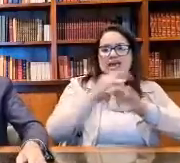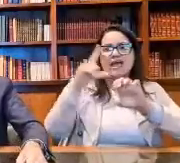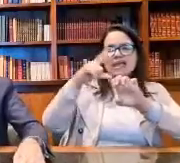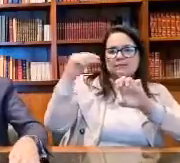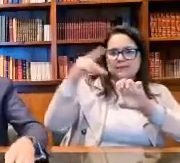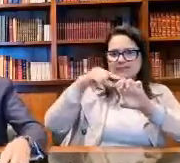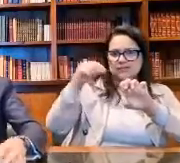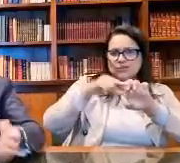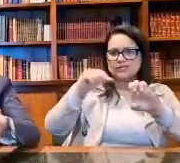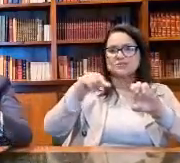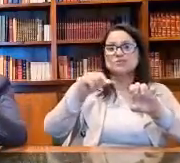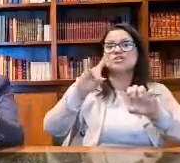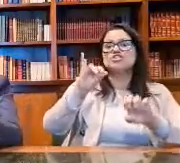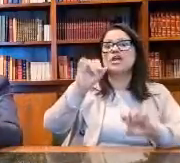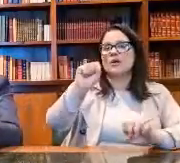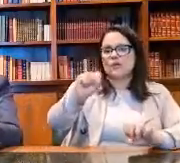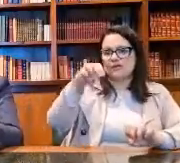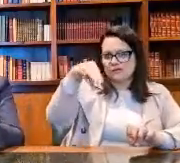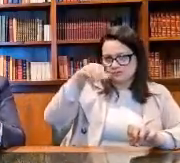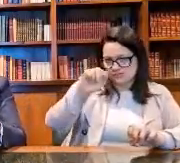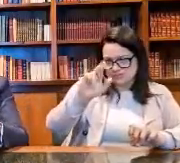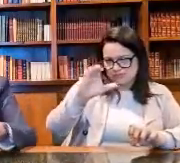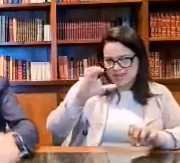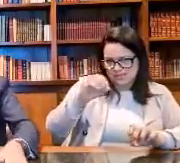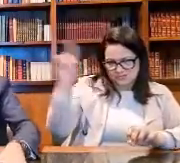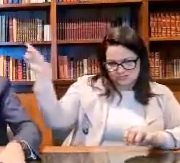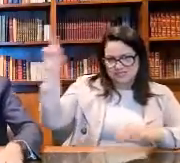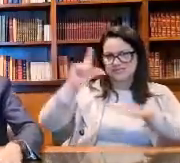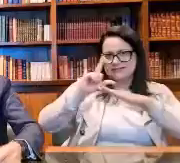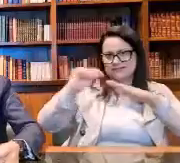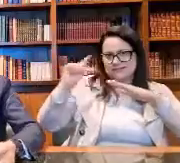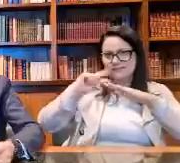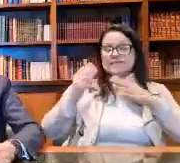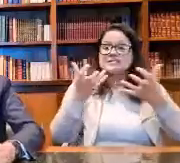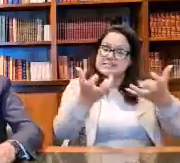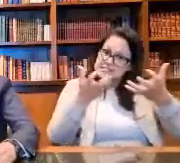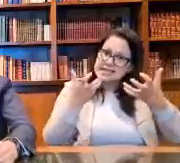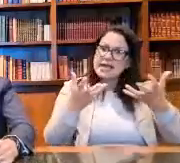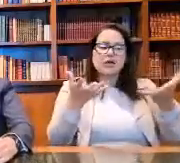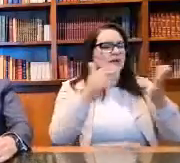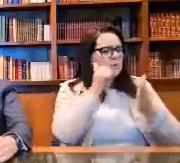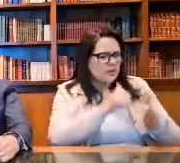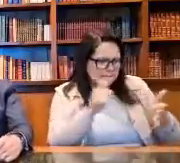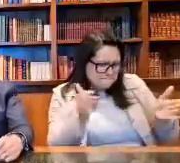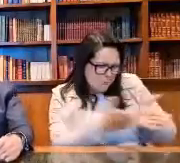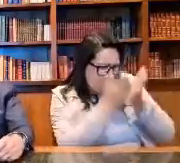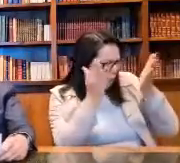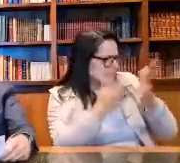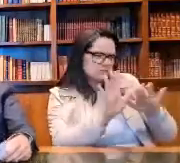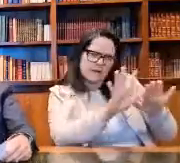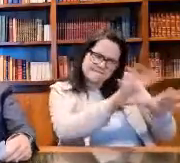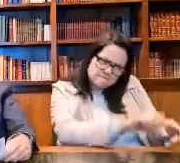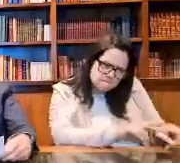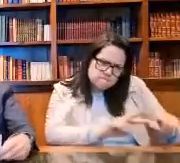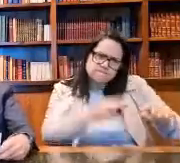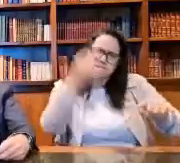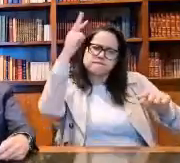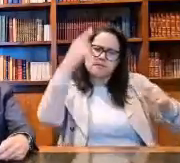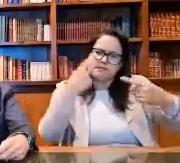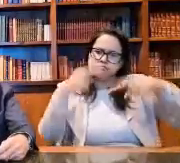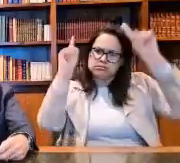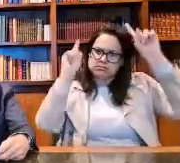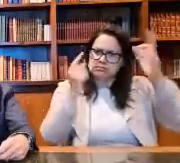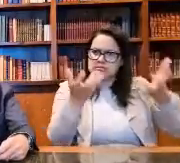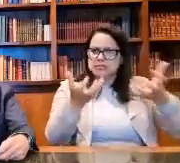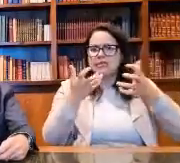8 de março aqui no Palácio, e o que a gente quer agora, justamente, é tirar as mulheres da pobreza. Então, a primeira, a gente vai... A